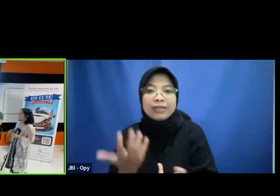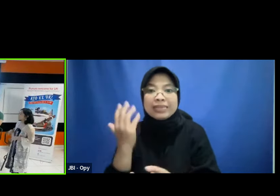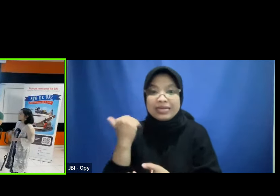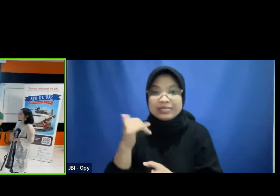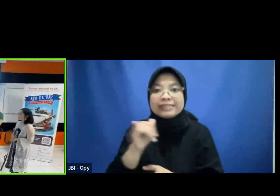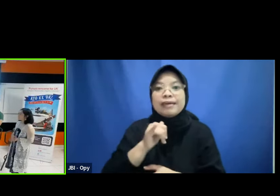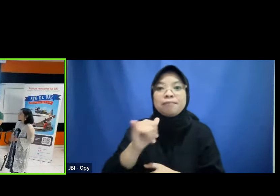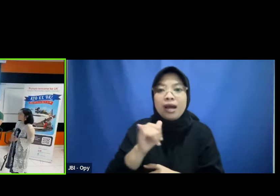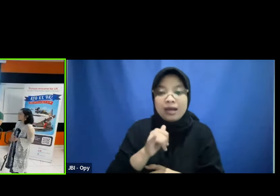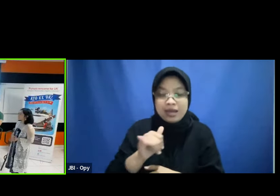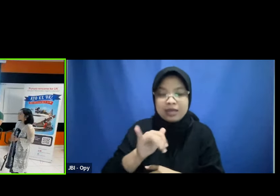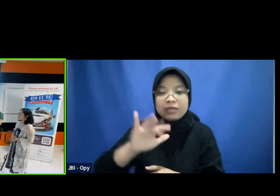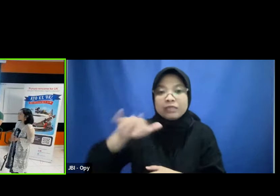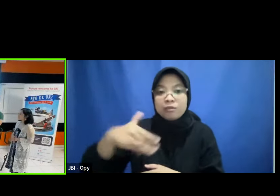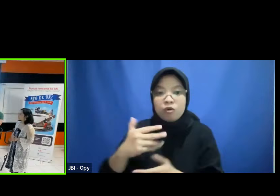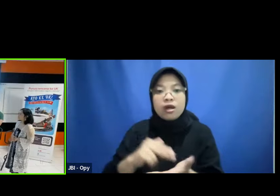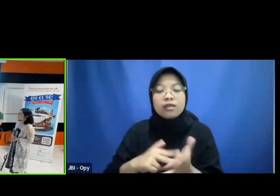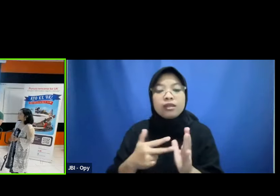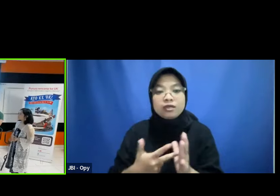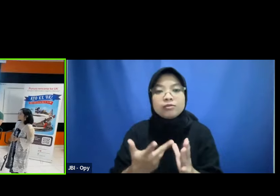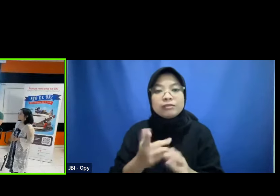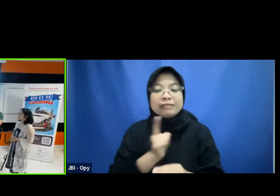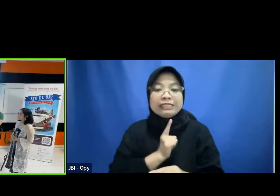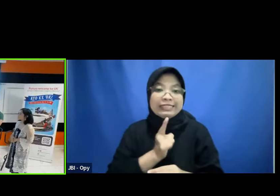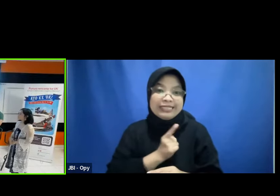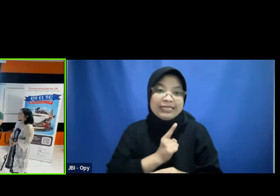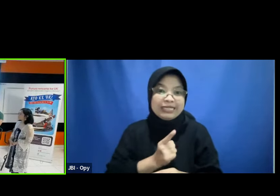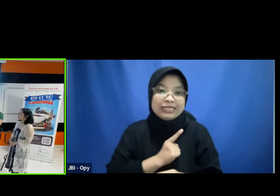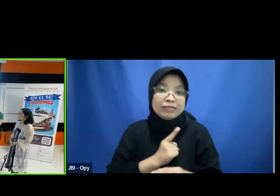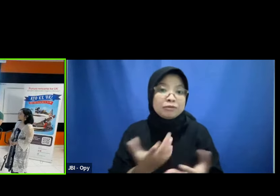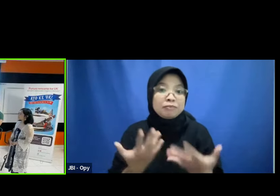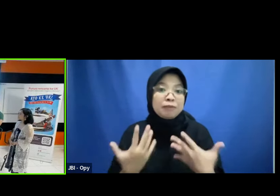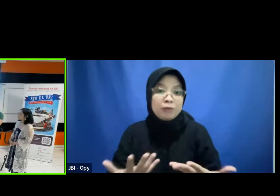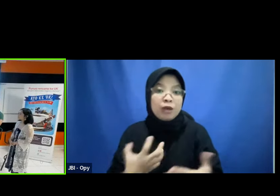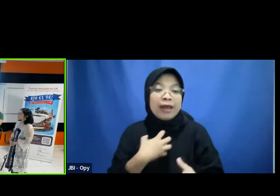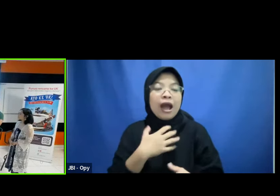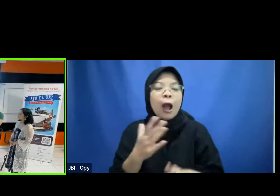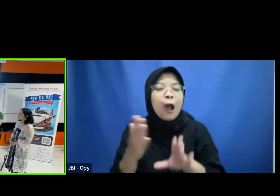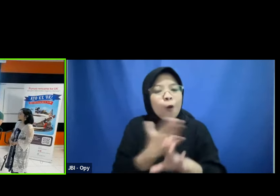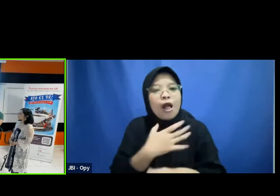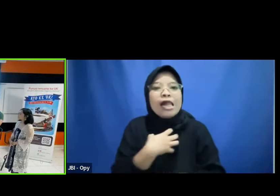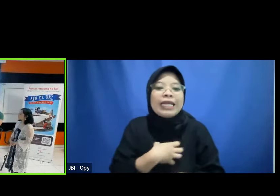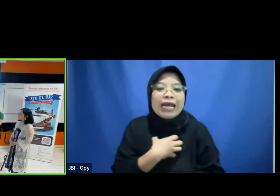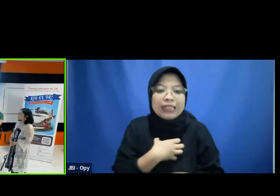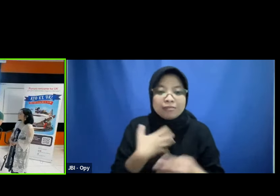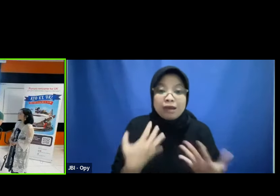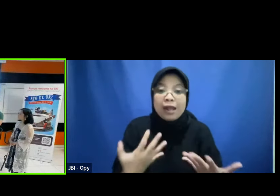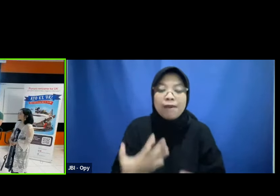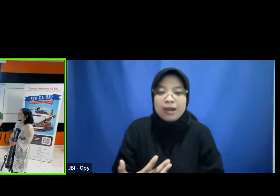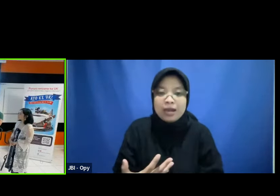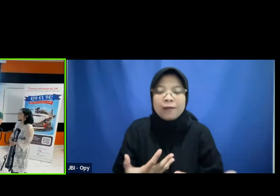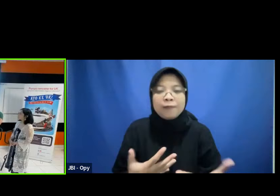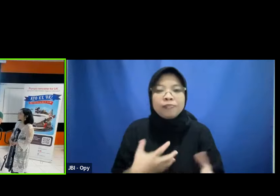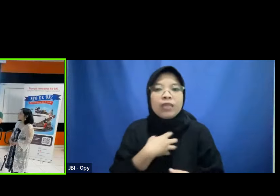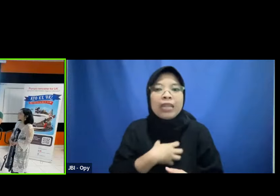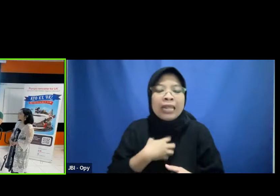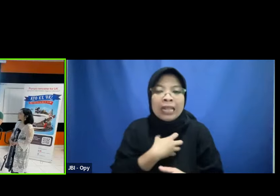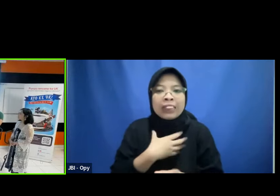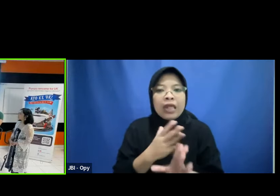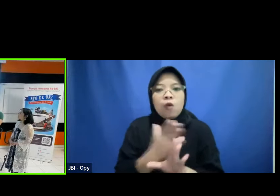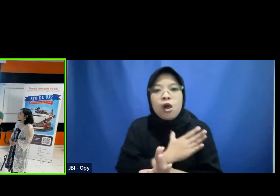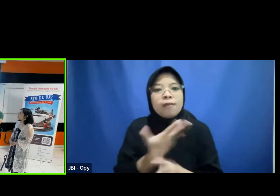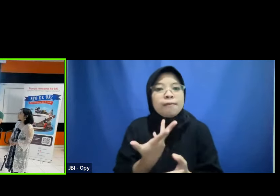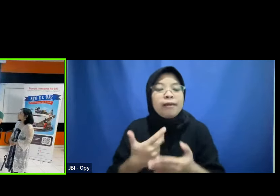dengan tadi itu be yourself balik ke niat awal nawya intention awal eh